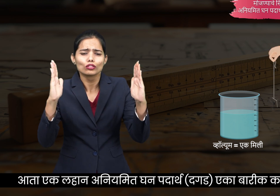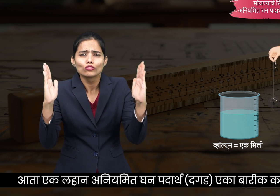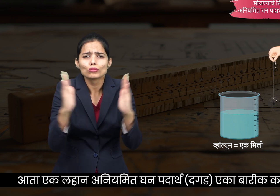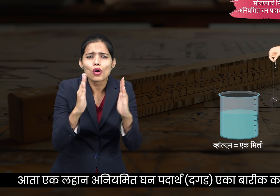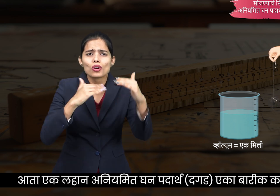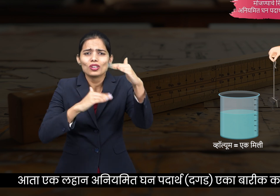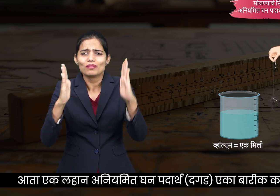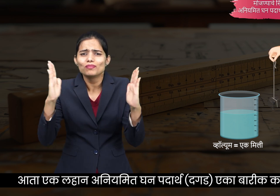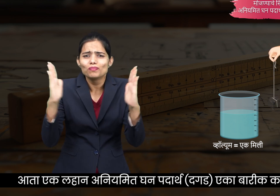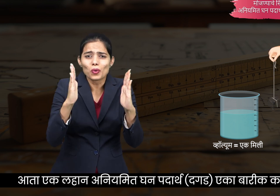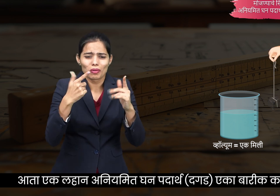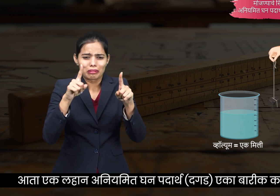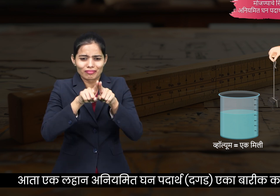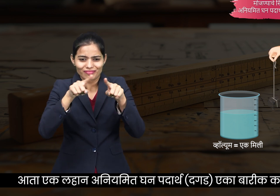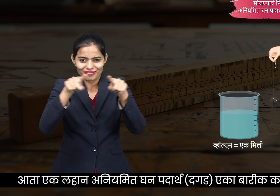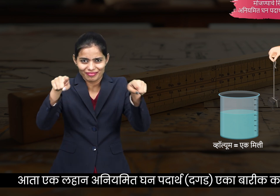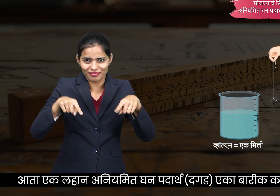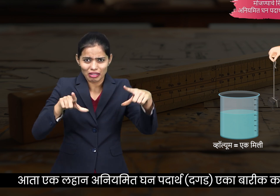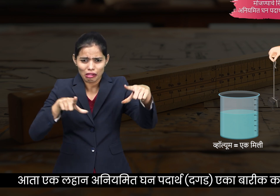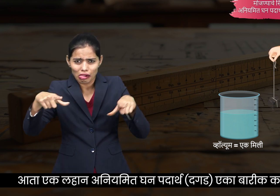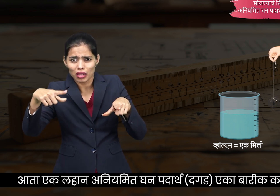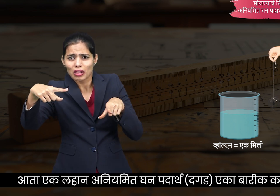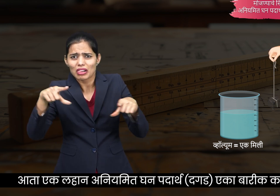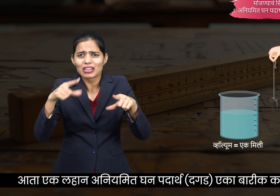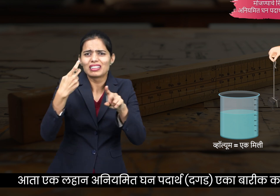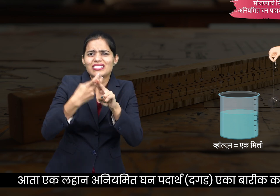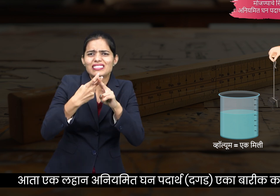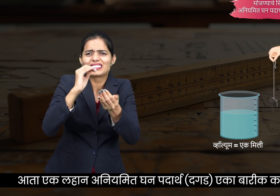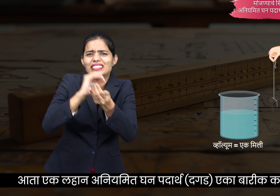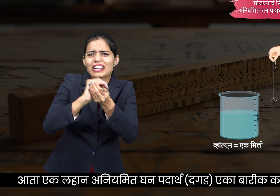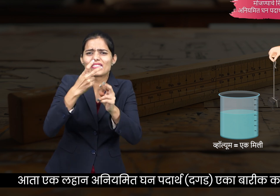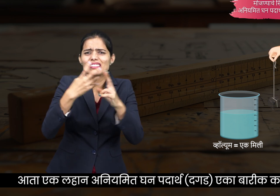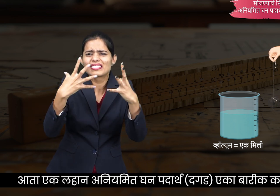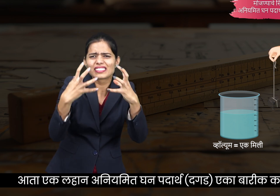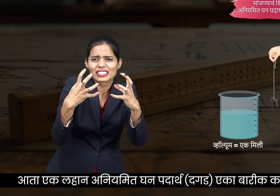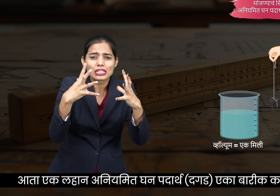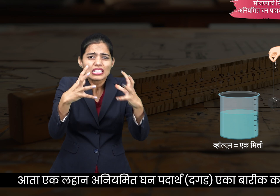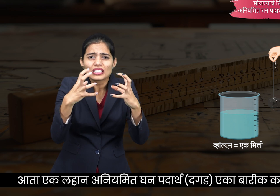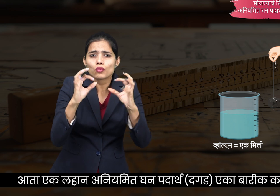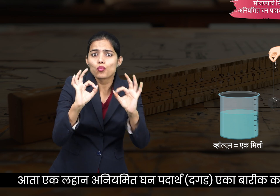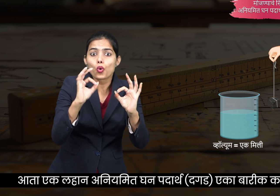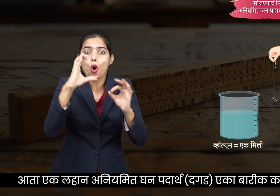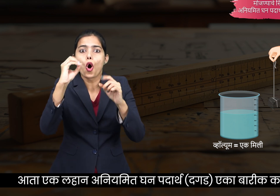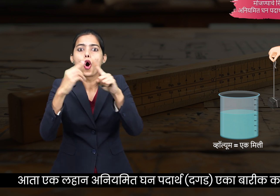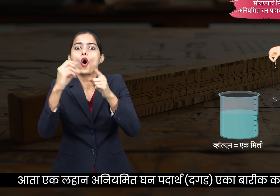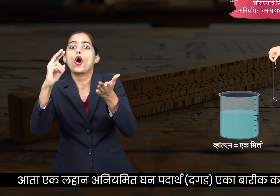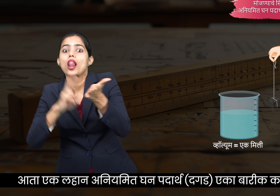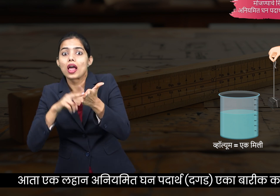आता एक लहान अनियमित घन पदार्थ कंसात दगड एका बारीक कापसाच्या धाग्याने बांधा.